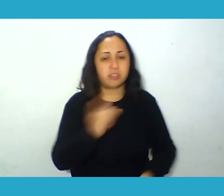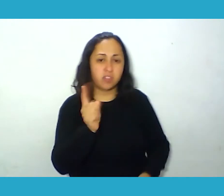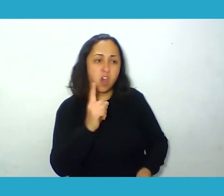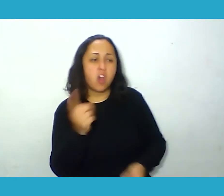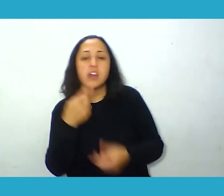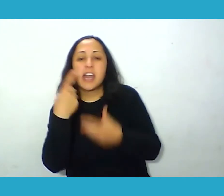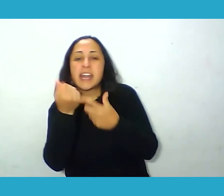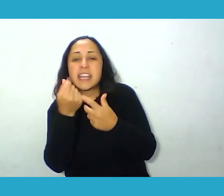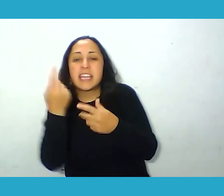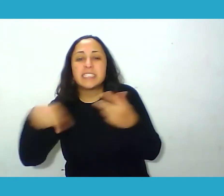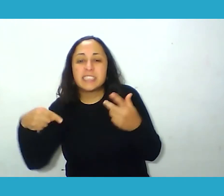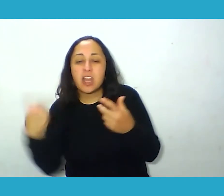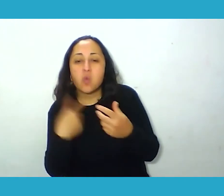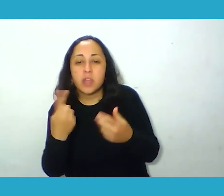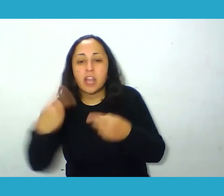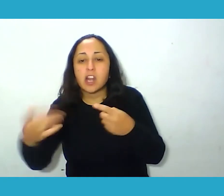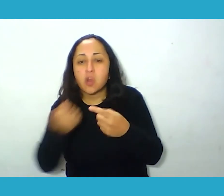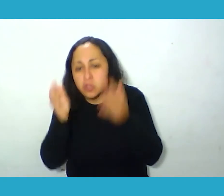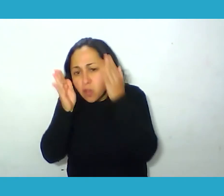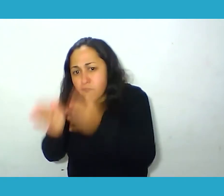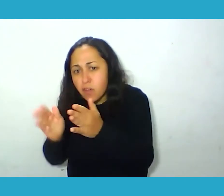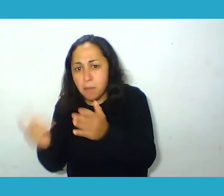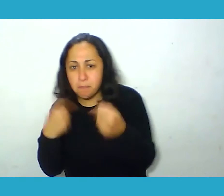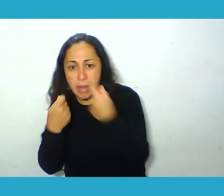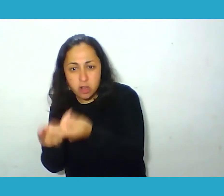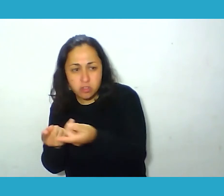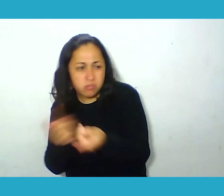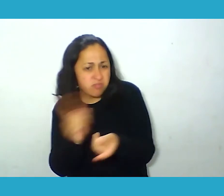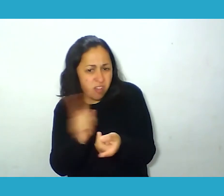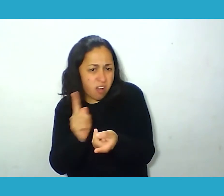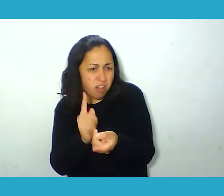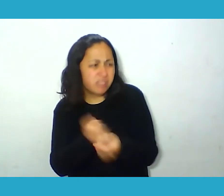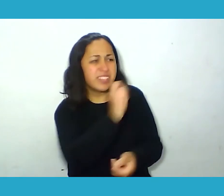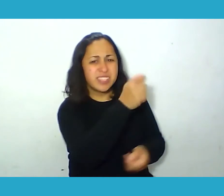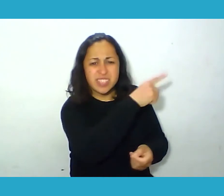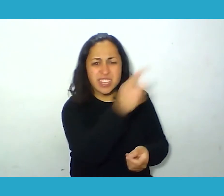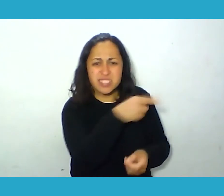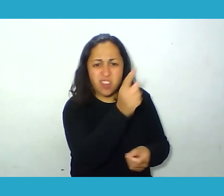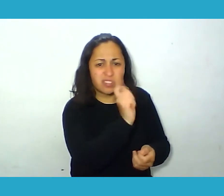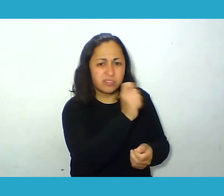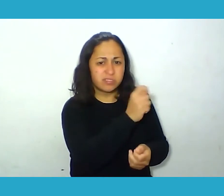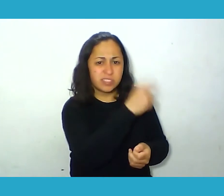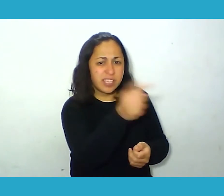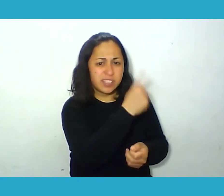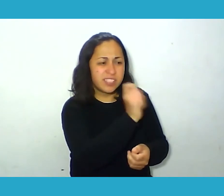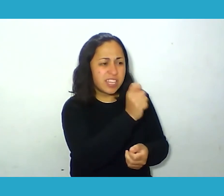Pacífico. Nuestras riquezas y recursos no están orientados a nosotros. ¿Quiénes son estas personas? Estas sociedades mencionadas. ¿A qué les